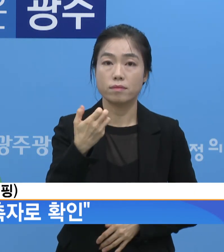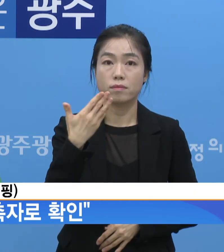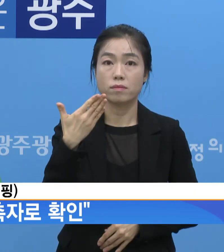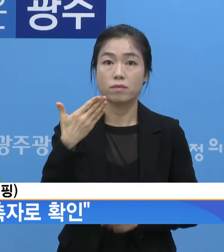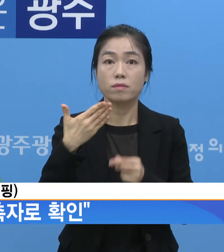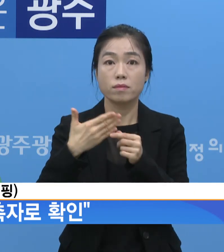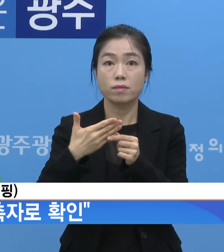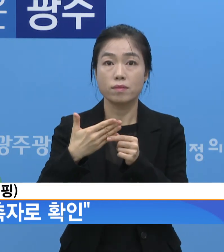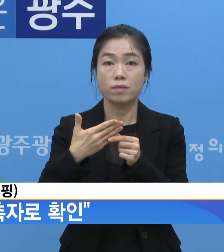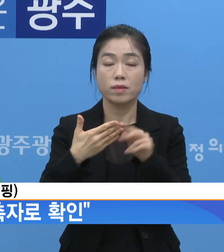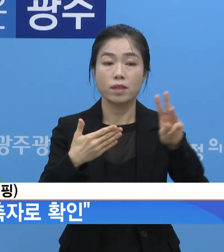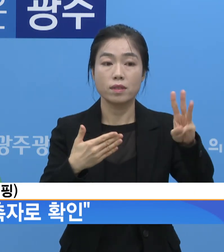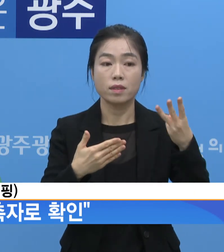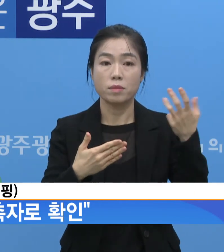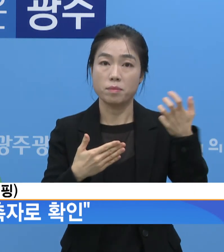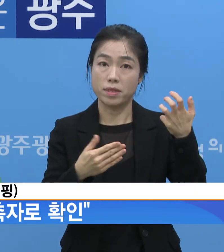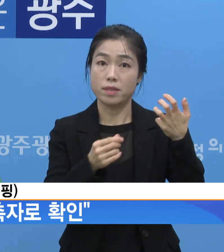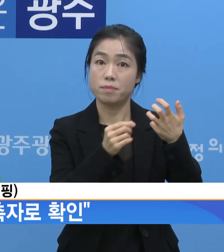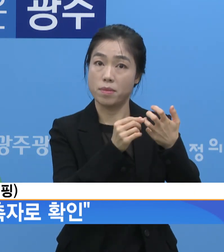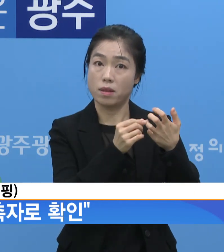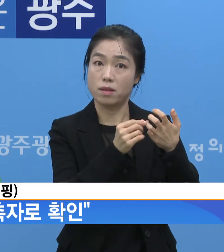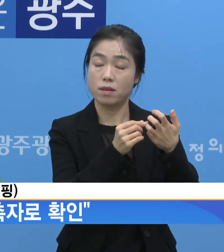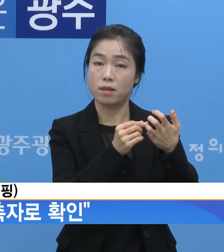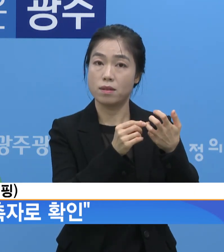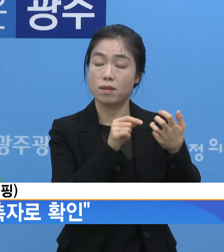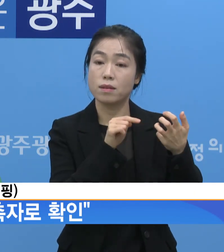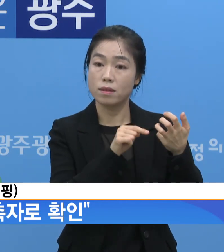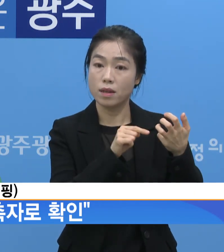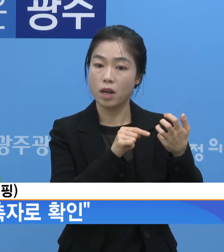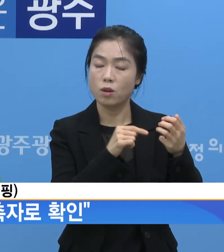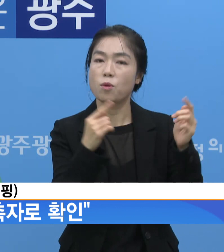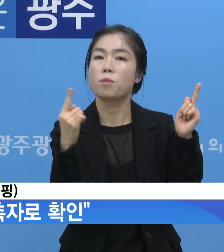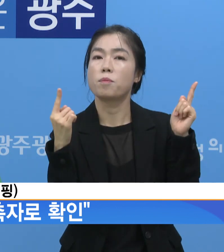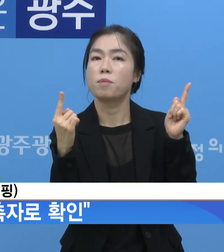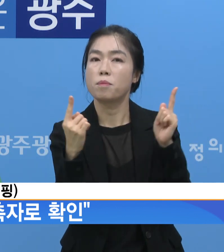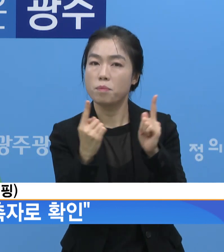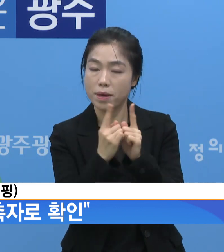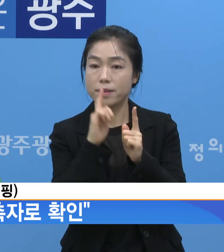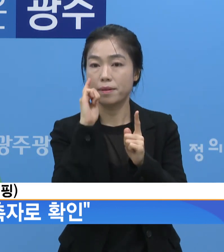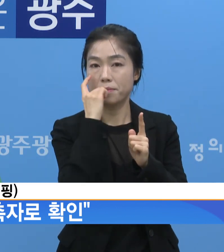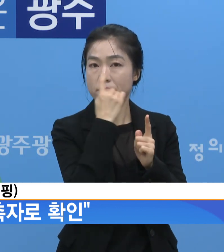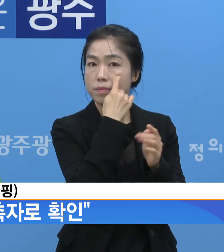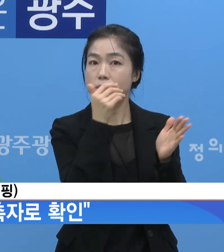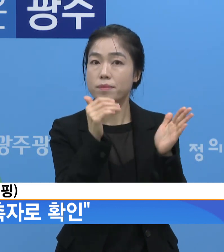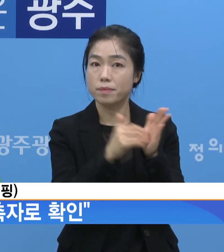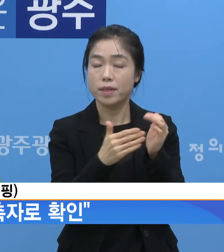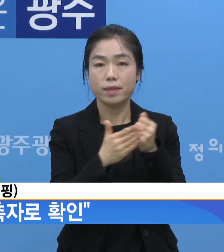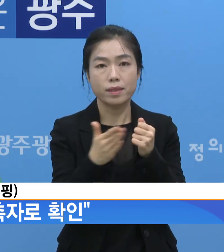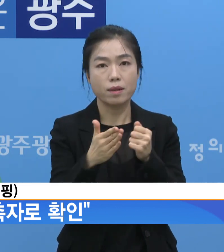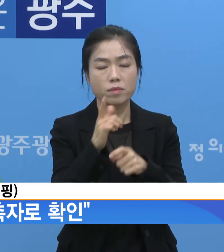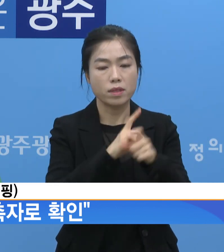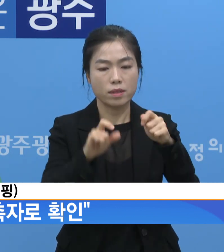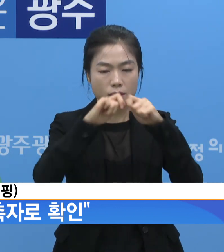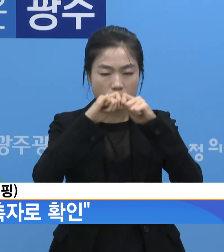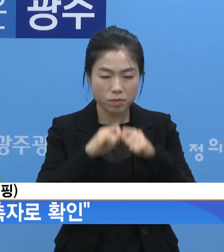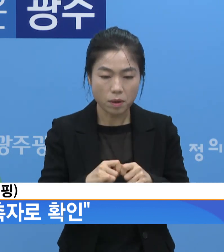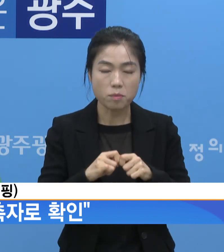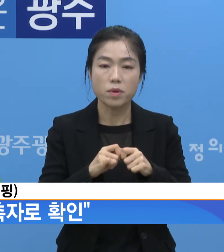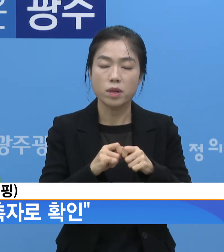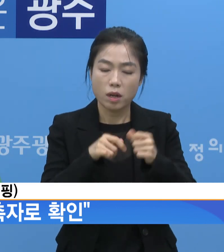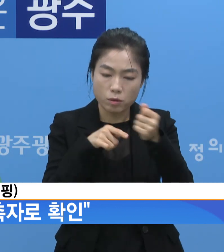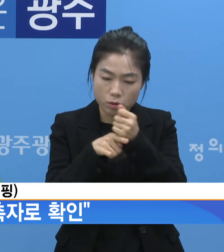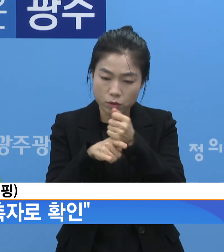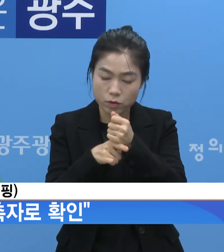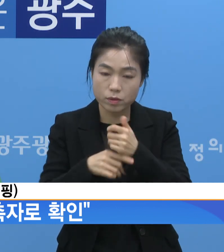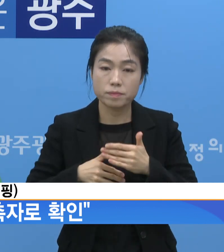389번은 그 380번에 하고 접촉이 확인되어서 지금 좀 더 면밀한 역학조사가